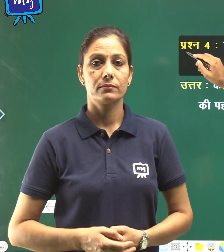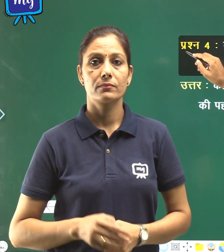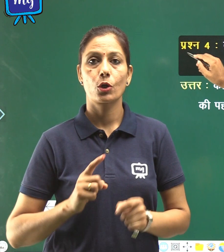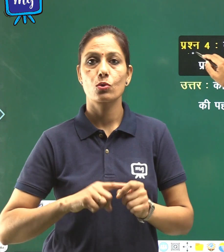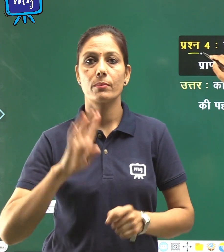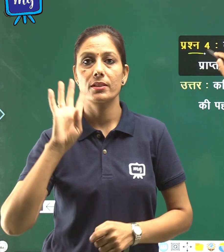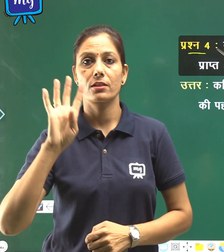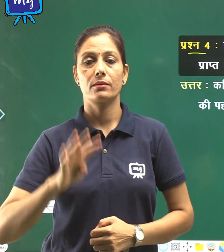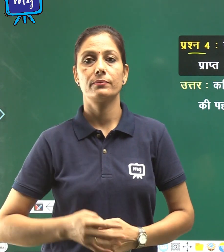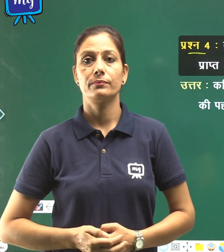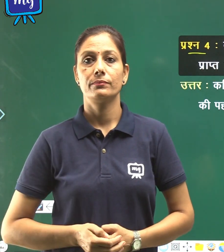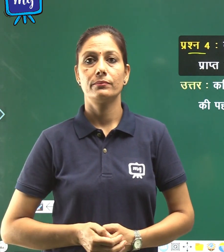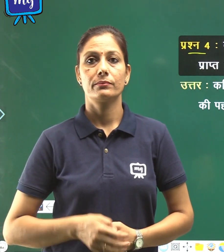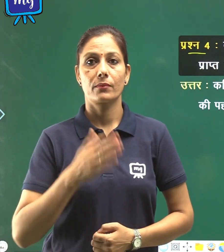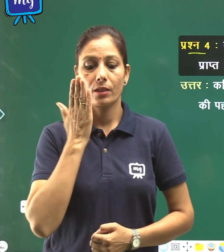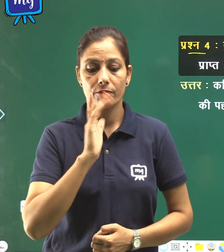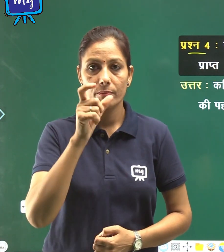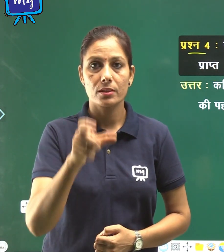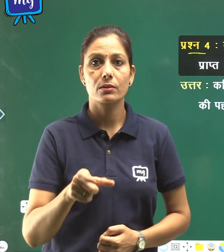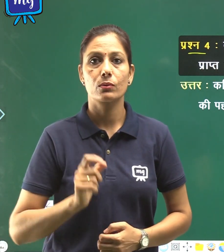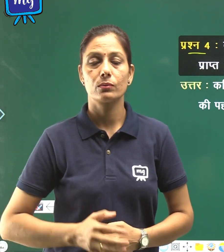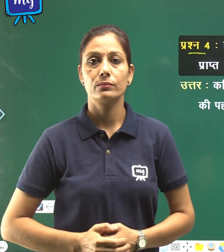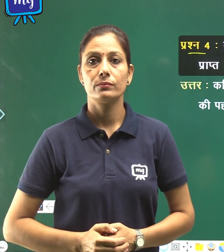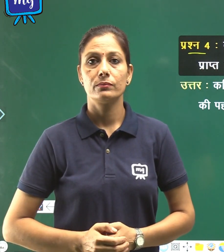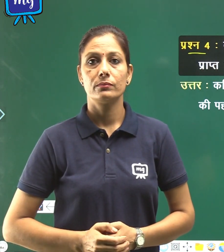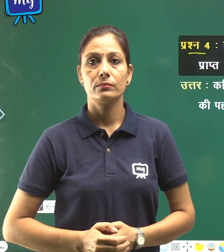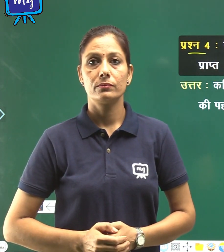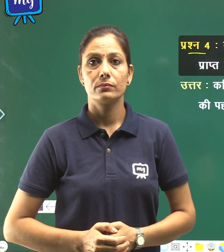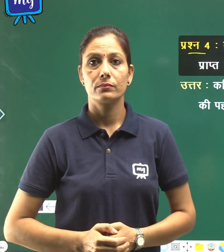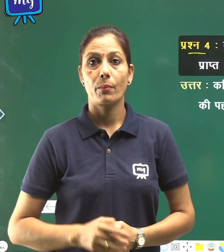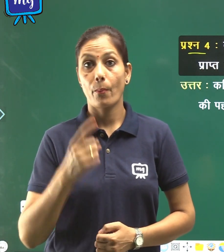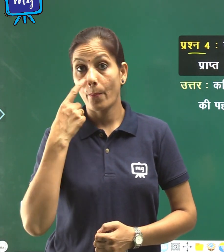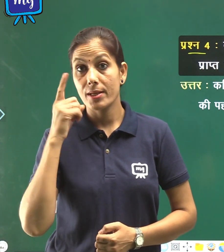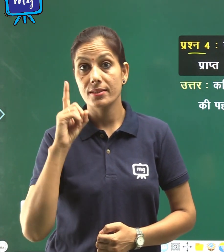प्रश्न 4, कवि को मां से